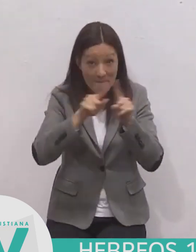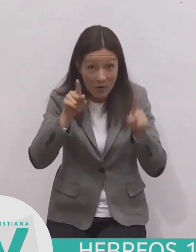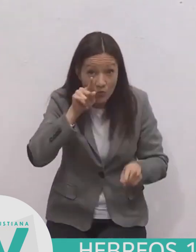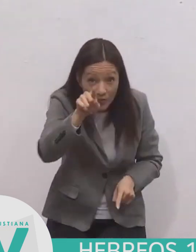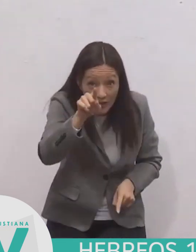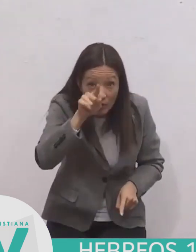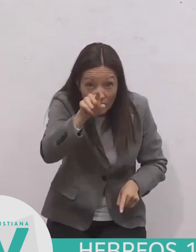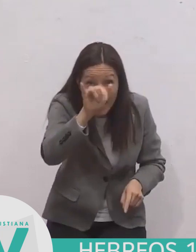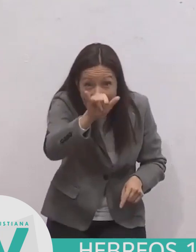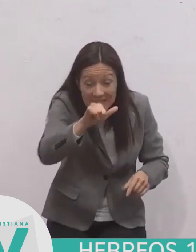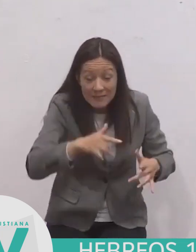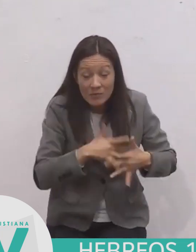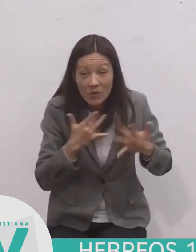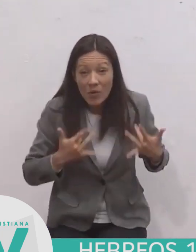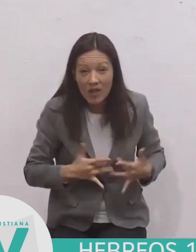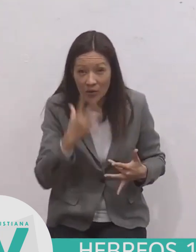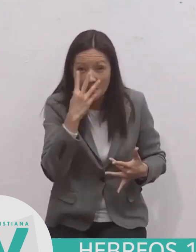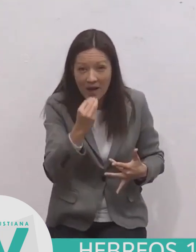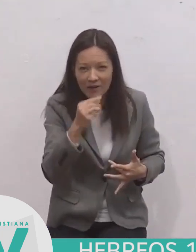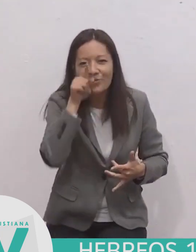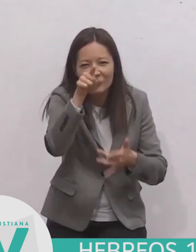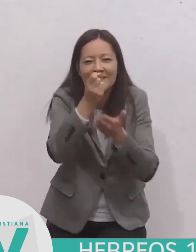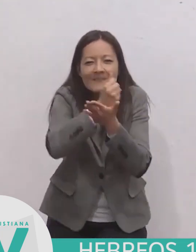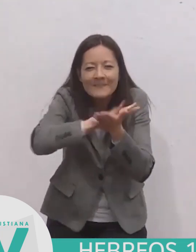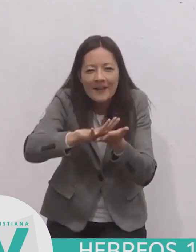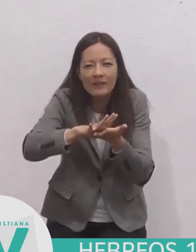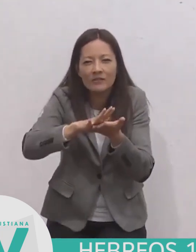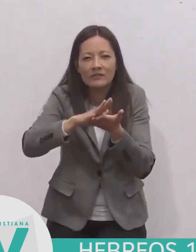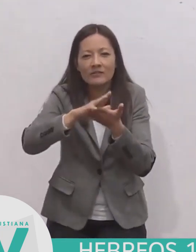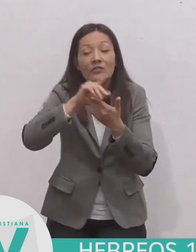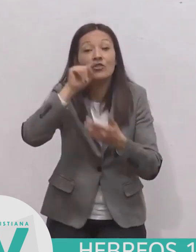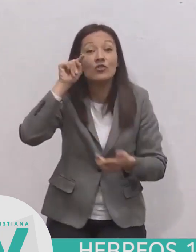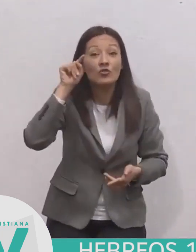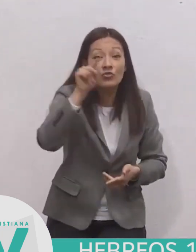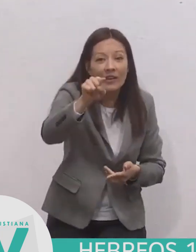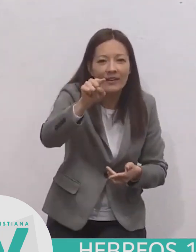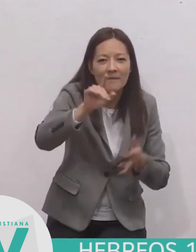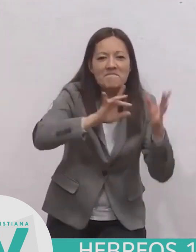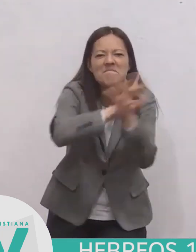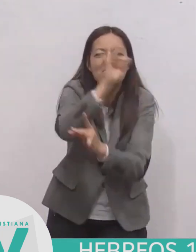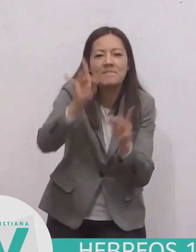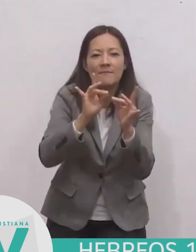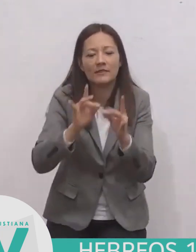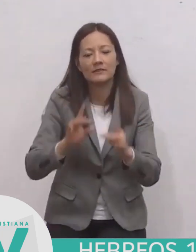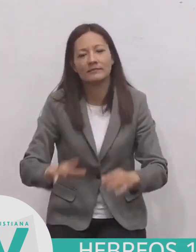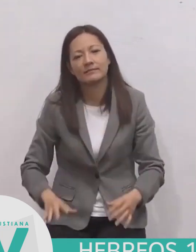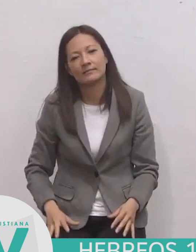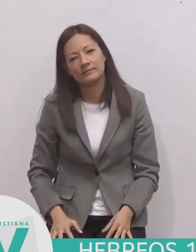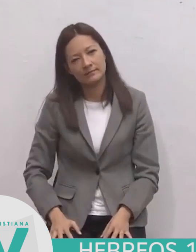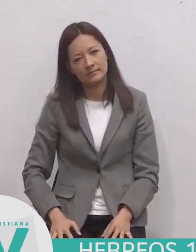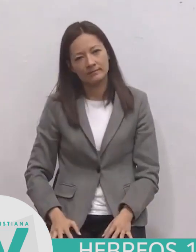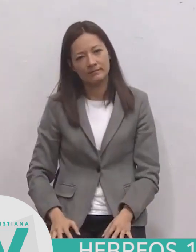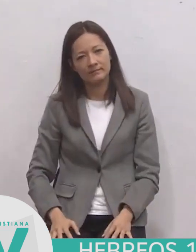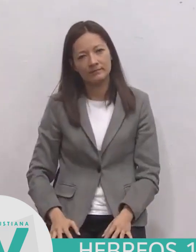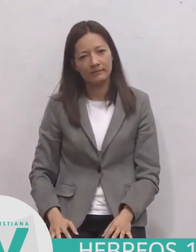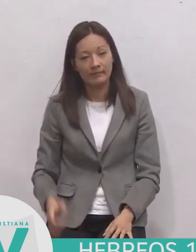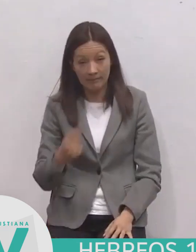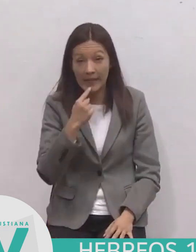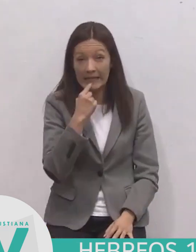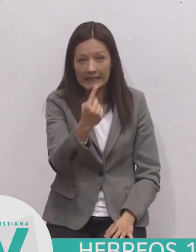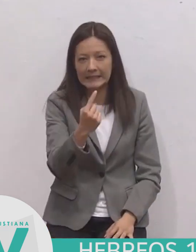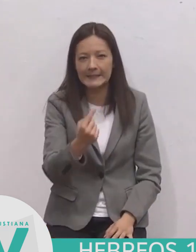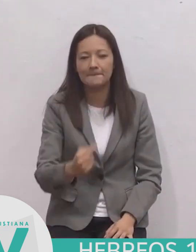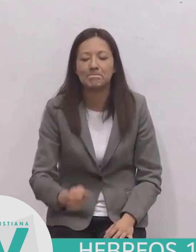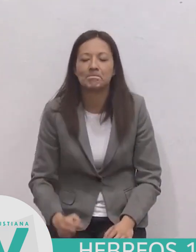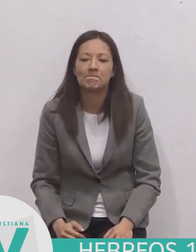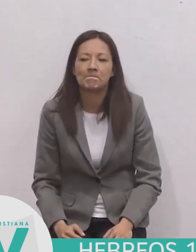usted, con ese corazón malo, es santo y es ¿qué? Perfecto. Dice, y nos lo